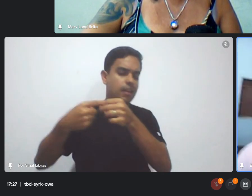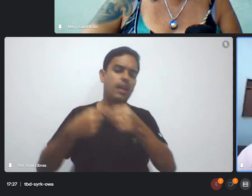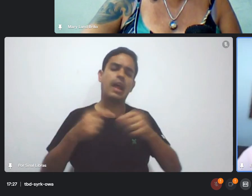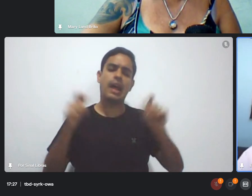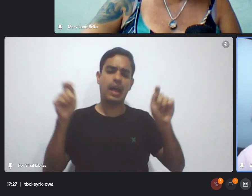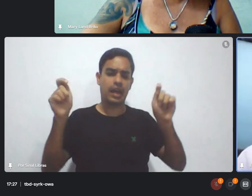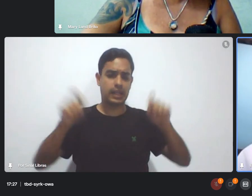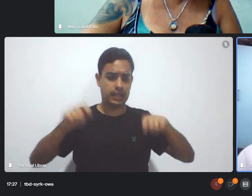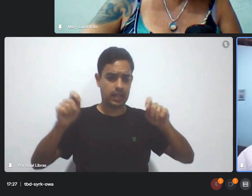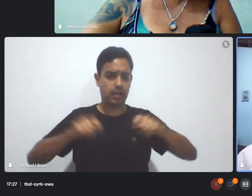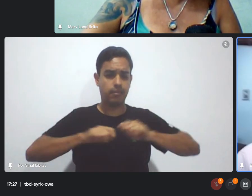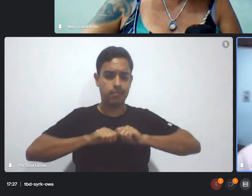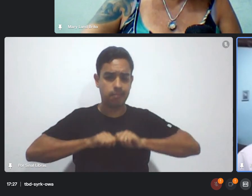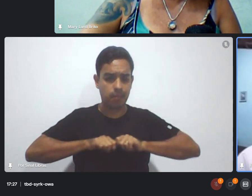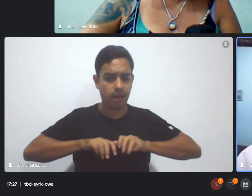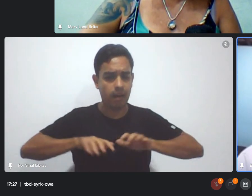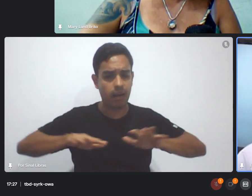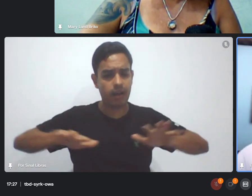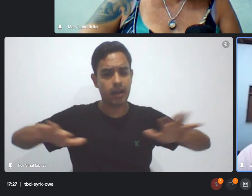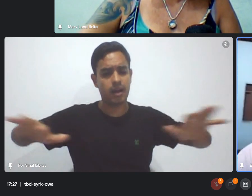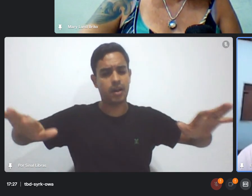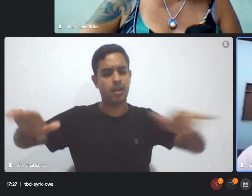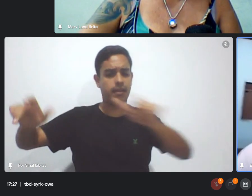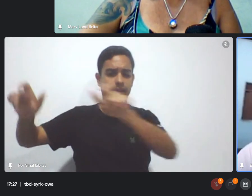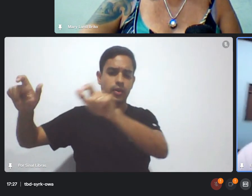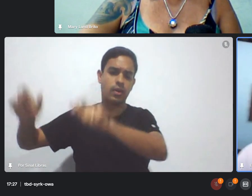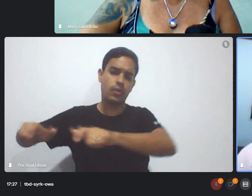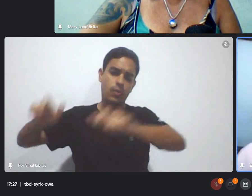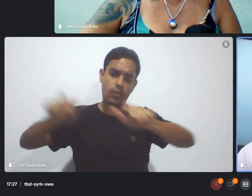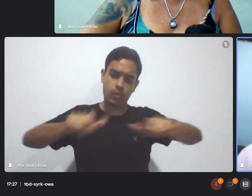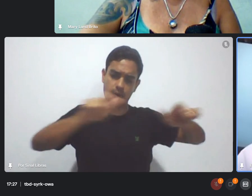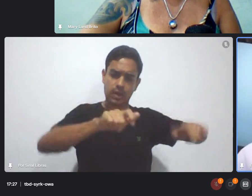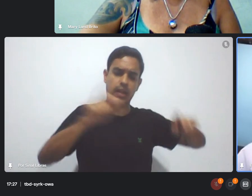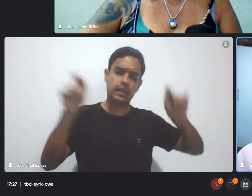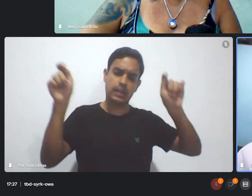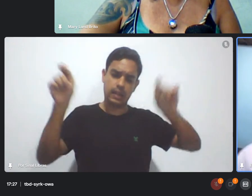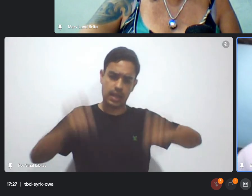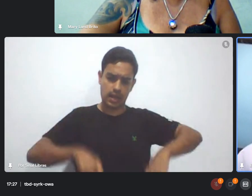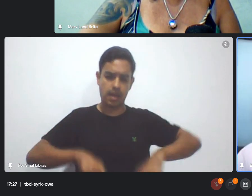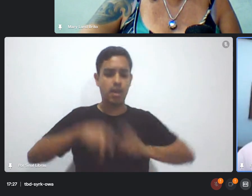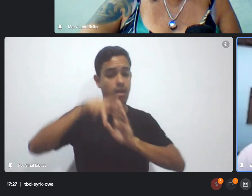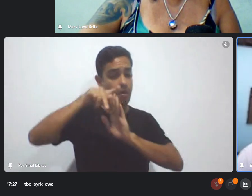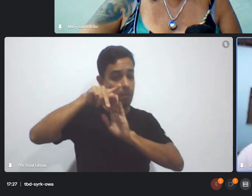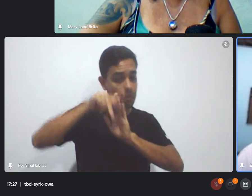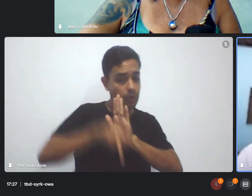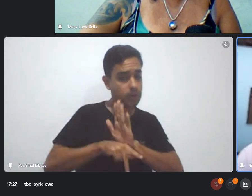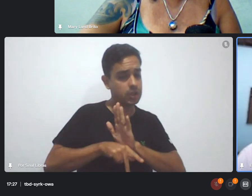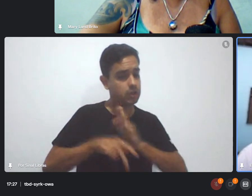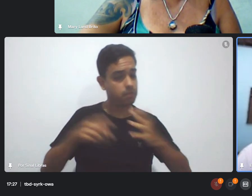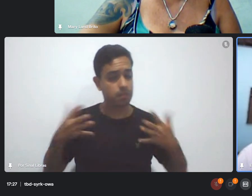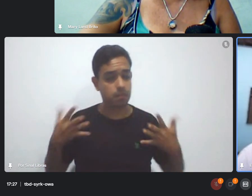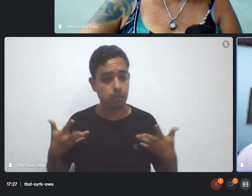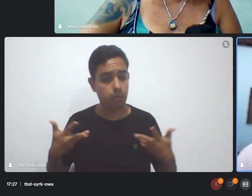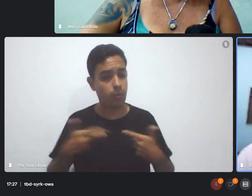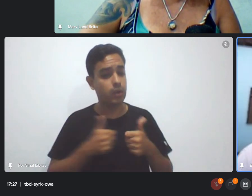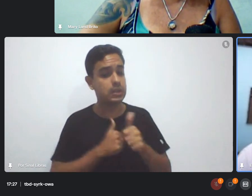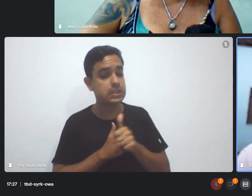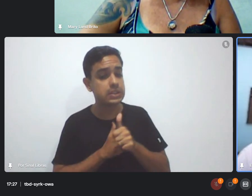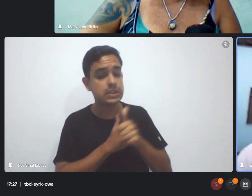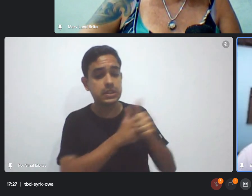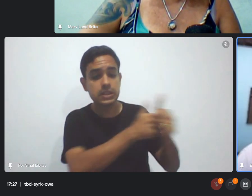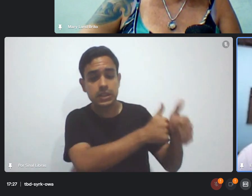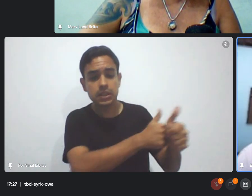se amplificar em outros diversos locais. É um projeto muito legal. Siga o Curta no, na